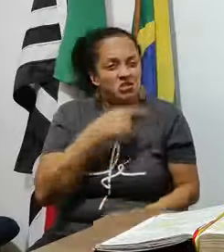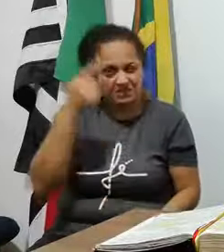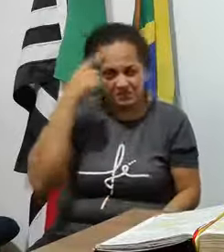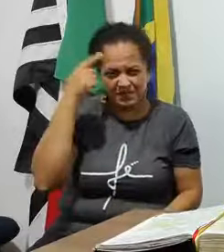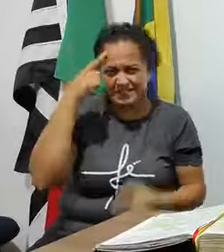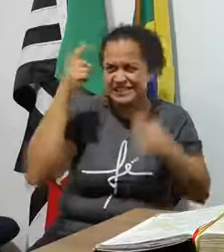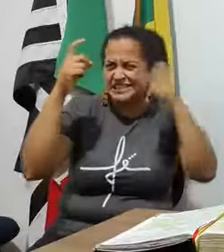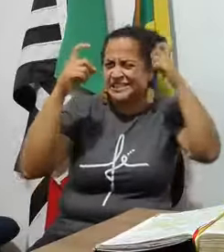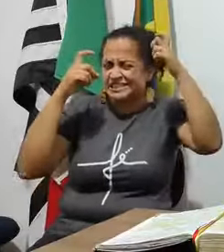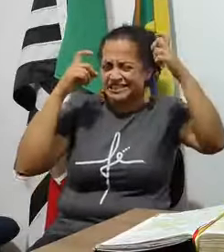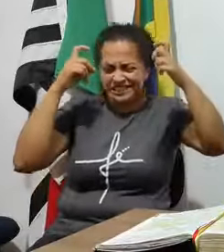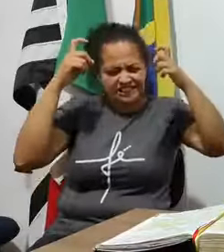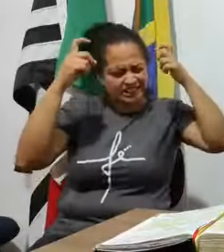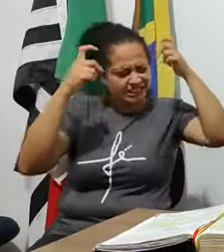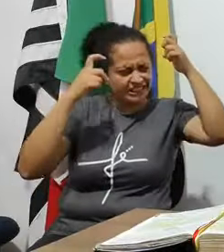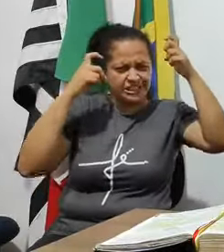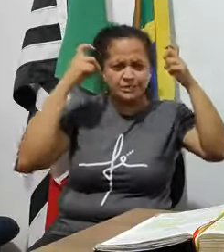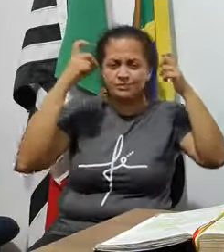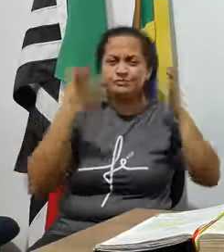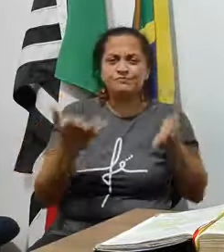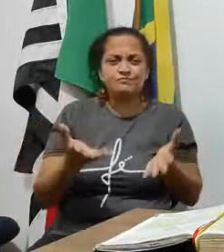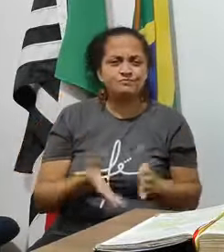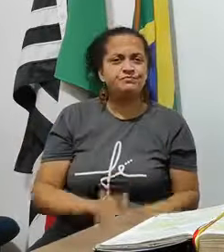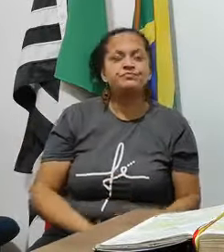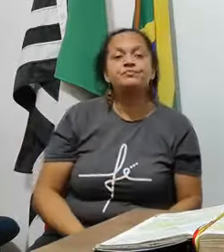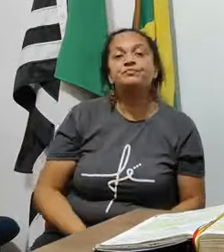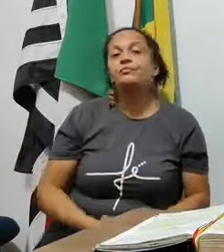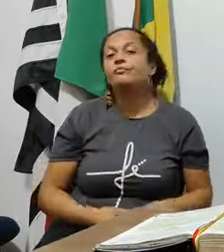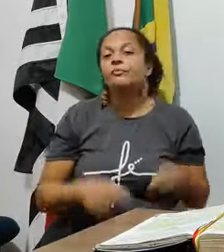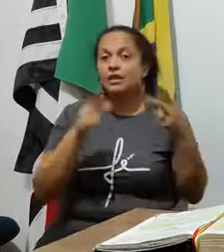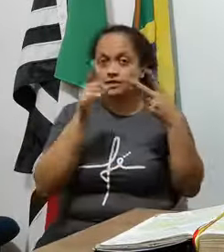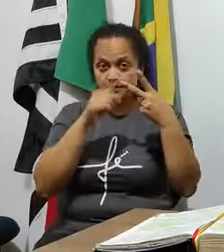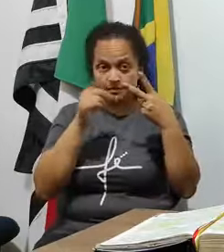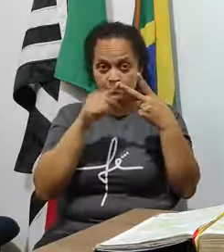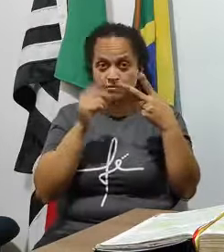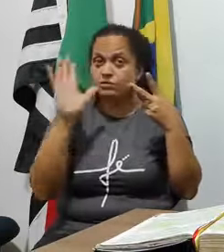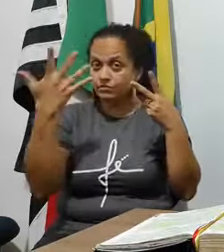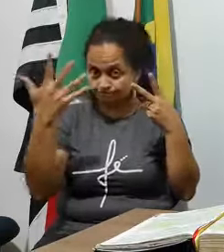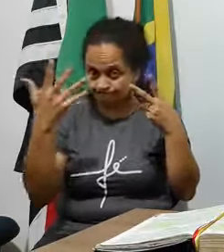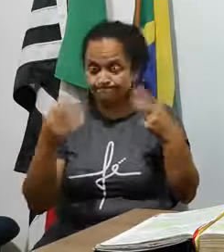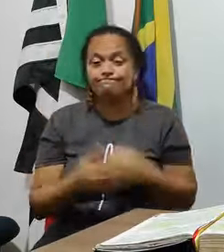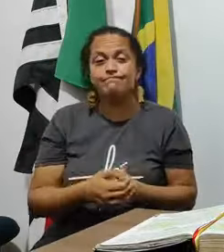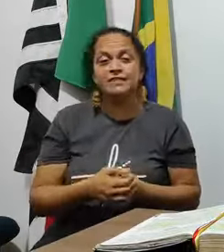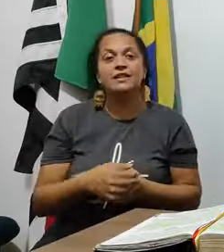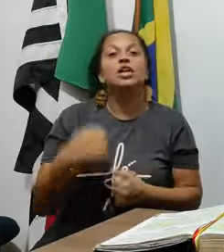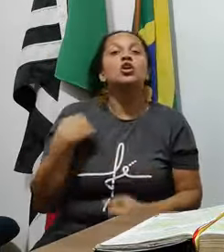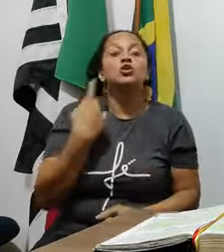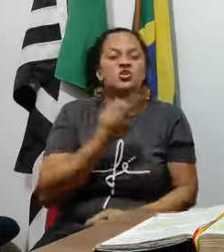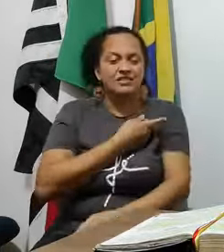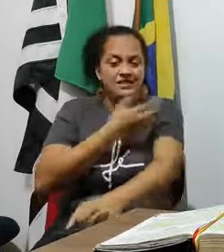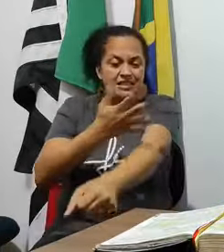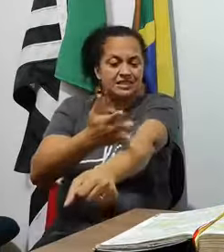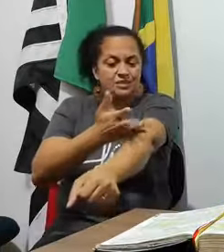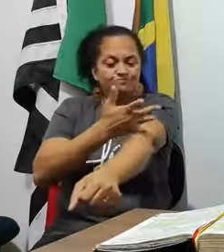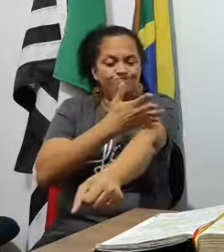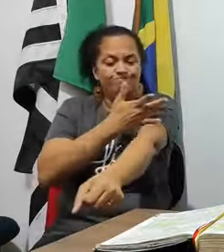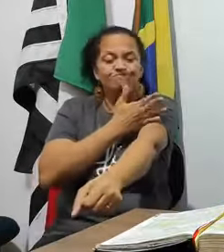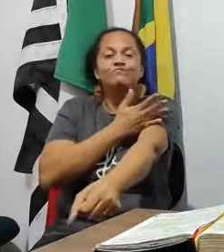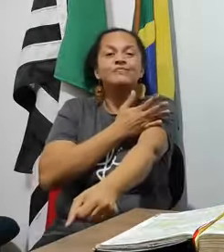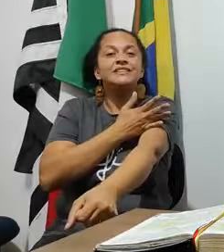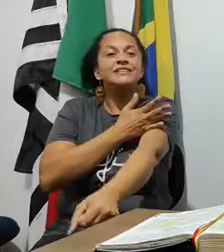confusa, perturbada se a gente não vigiar. O segundo efeito, né? Nossas emoções